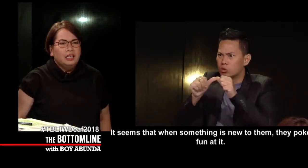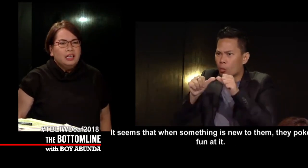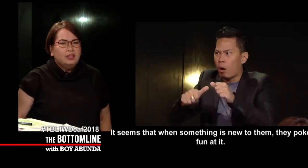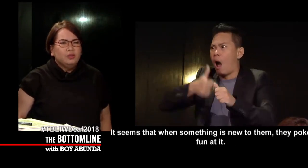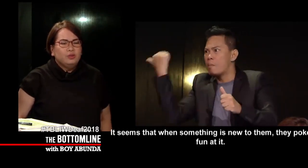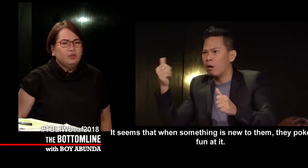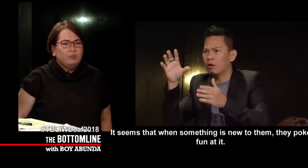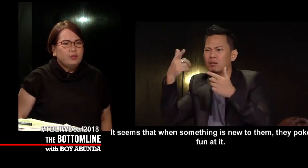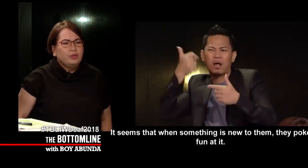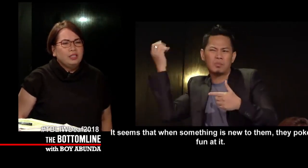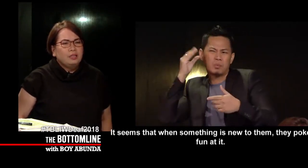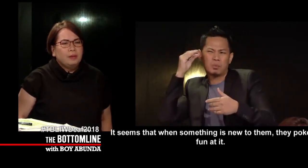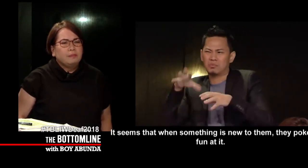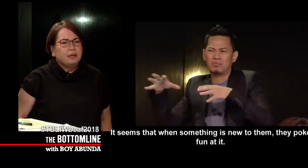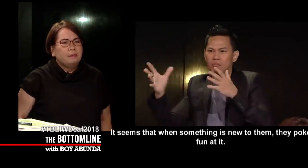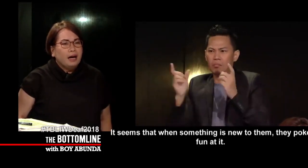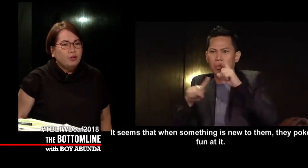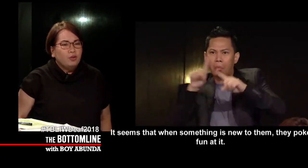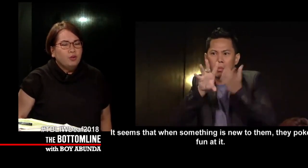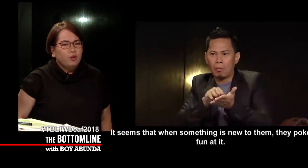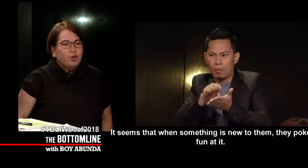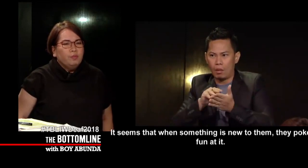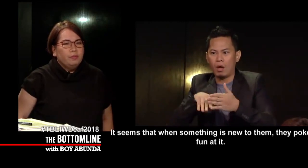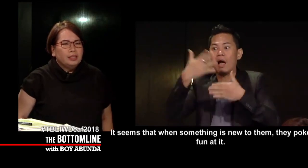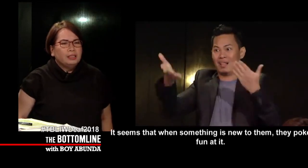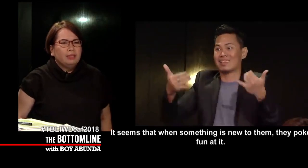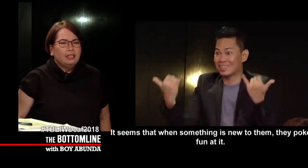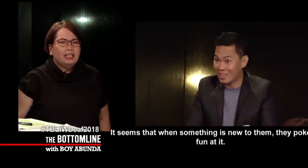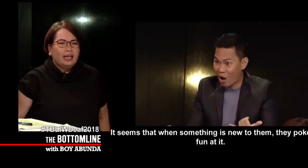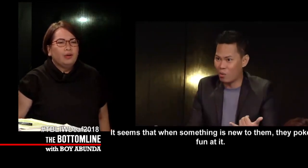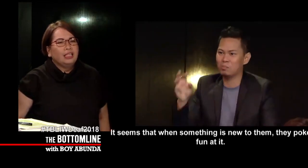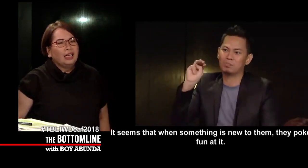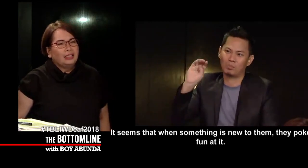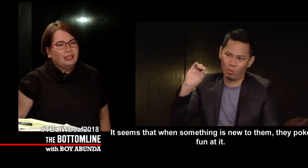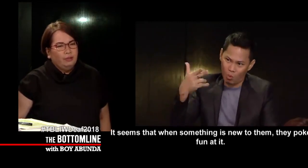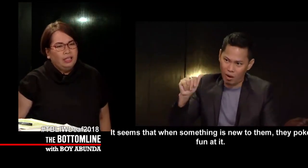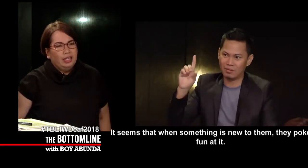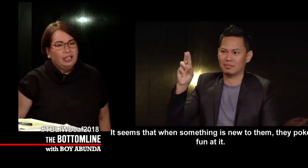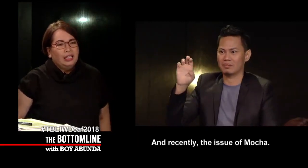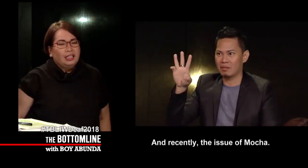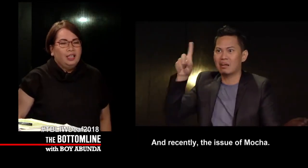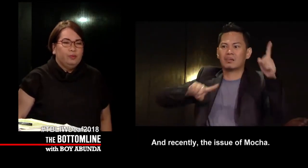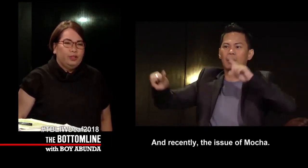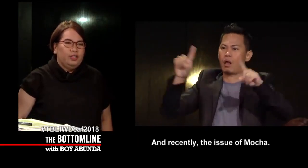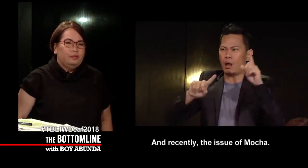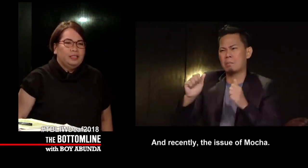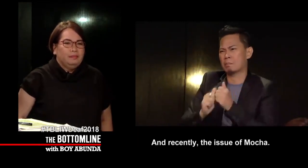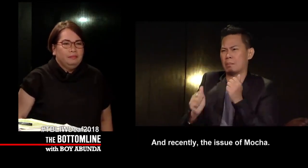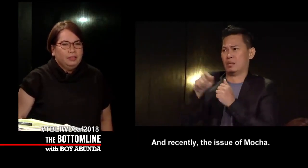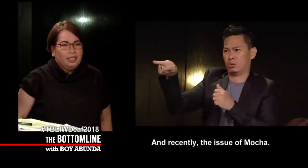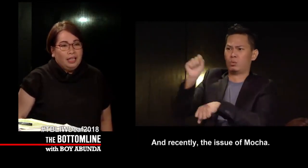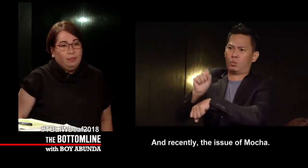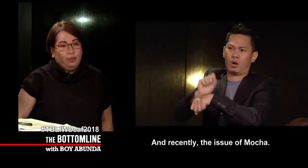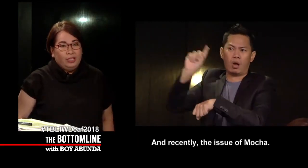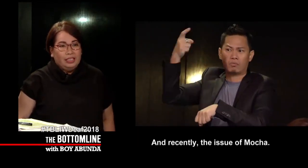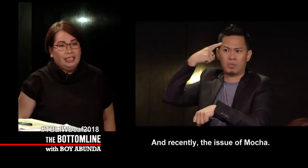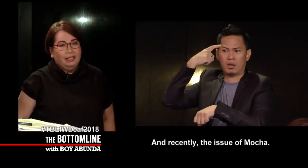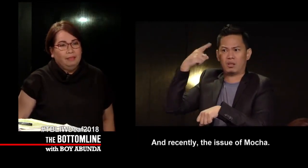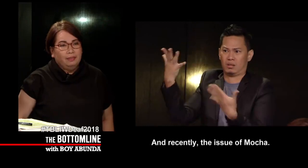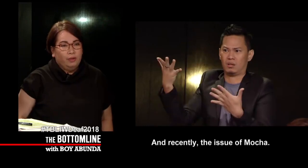parang patuloy sila, parang pagbago, ginagawa nilang katatawanan. Ngayon po, ito naman, yung nangyari